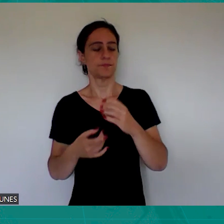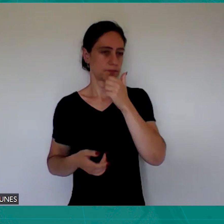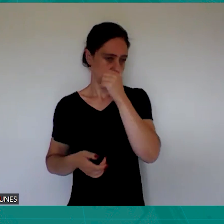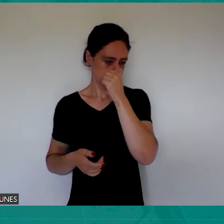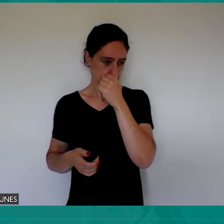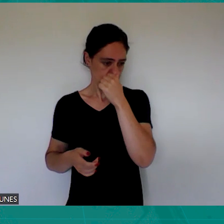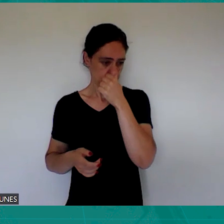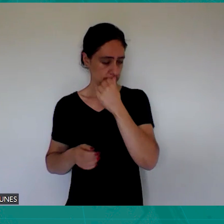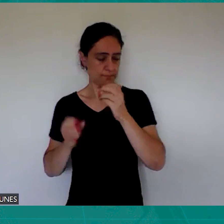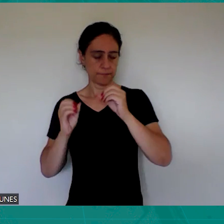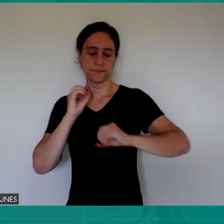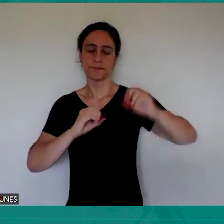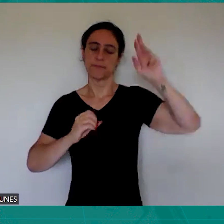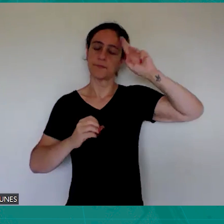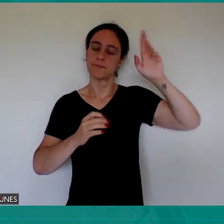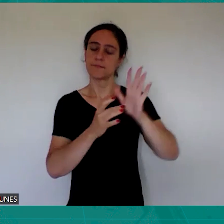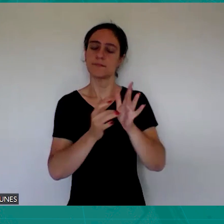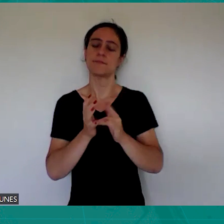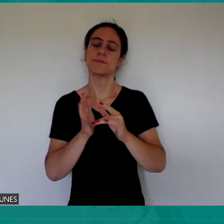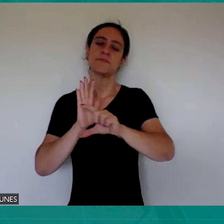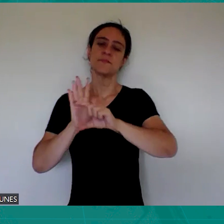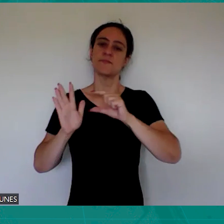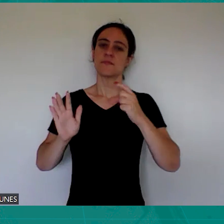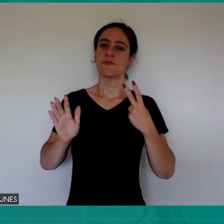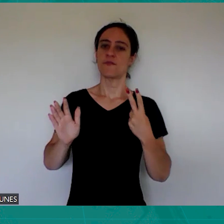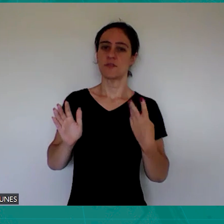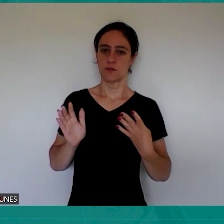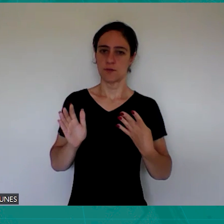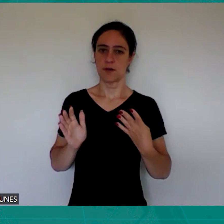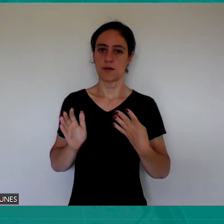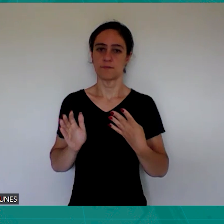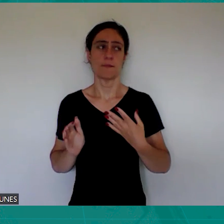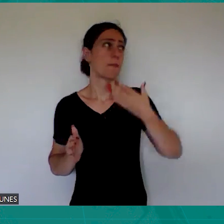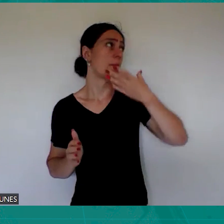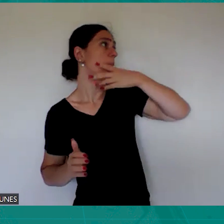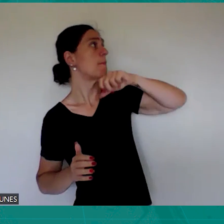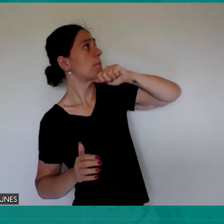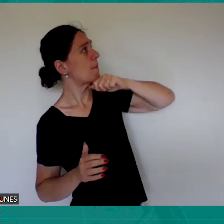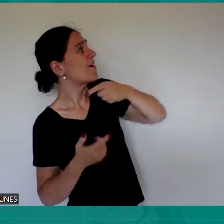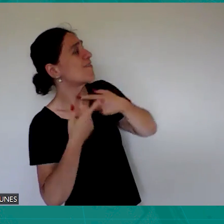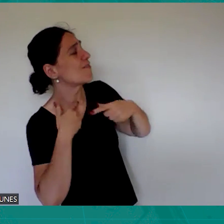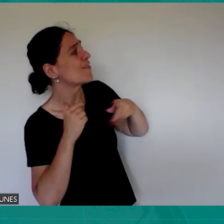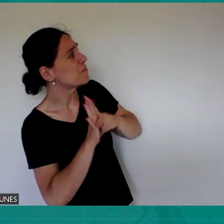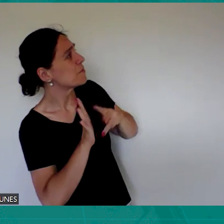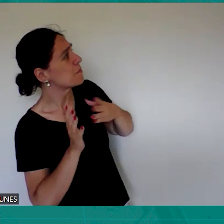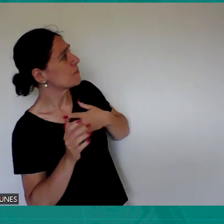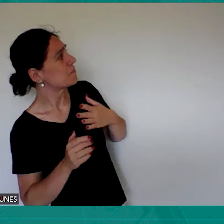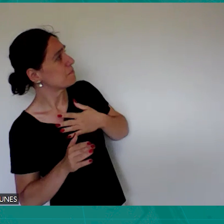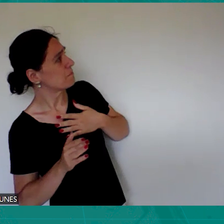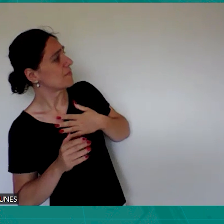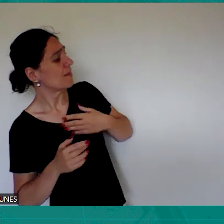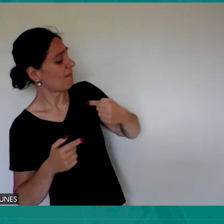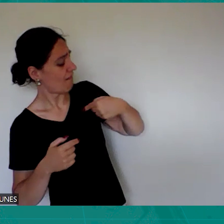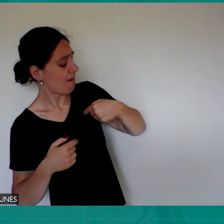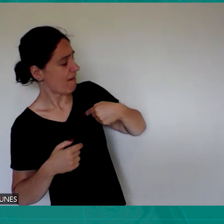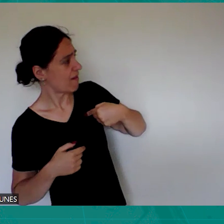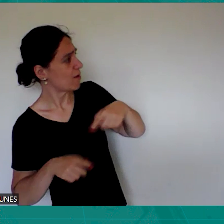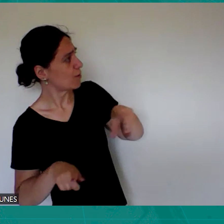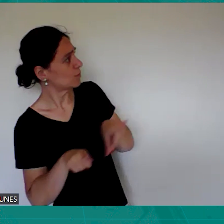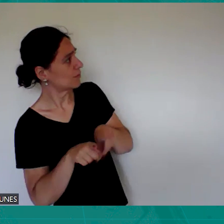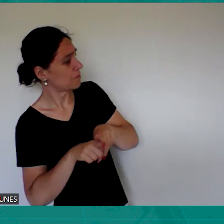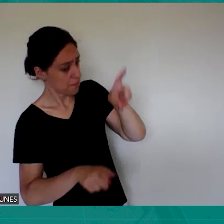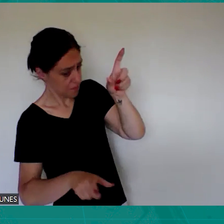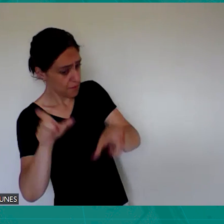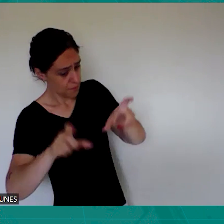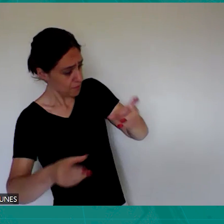Jesus, versículo 24. Pai, a minha vontade é que onde eu estou, estejam também comigo os que me deste, para